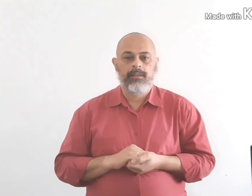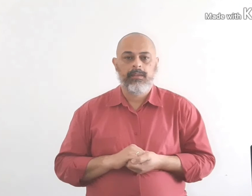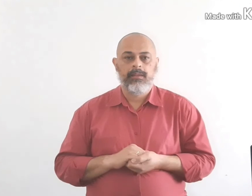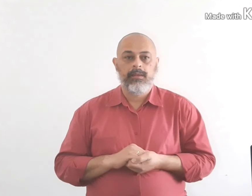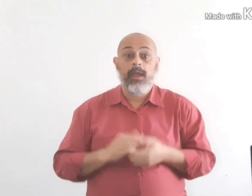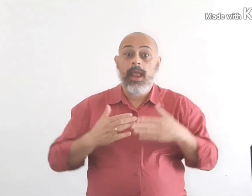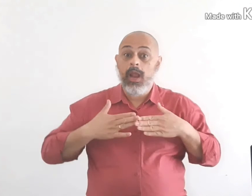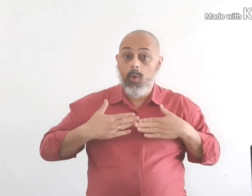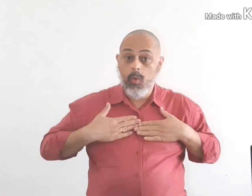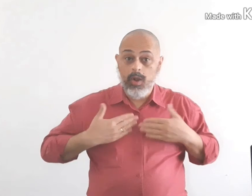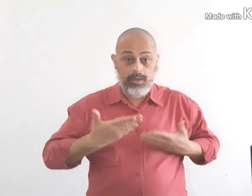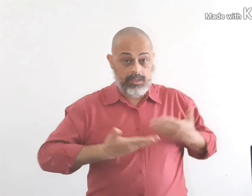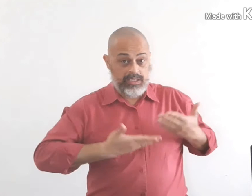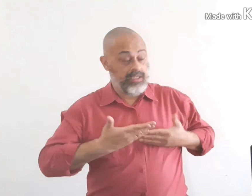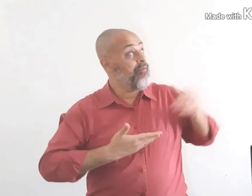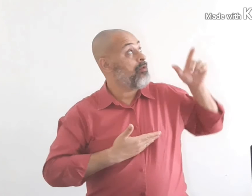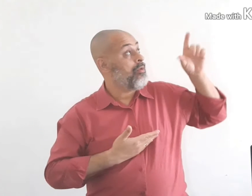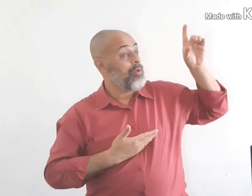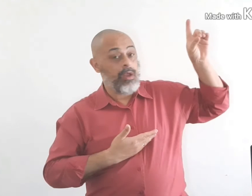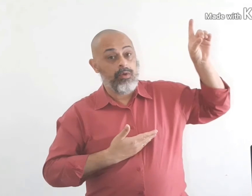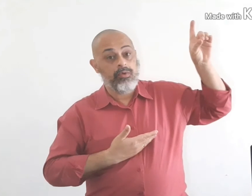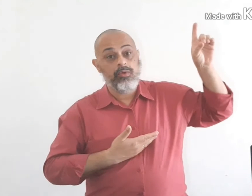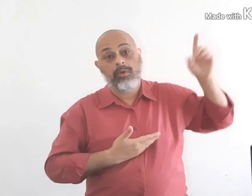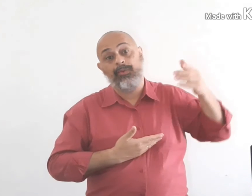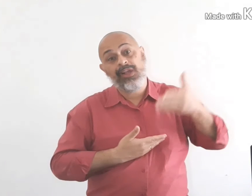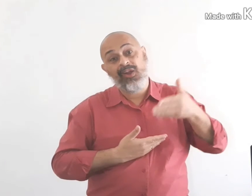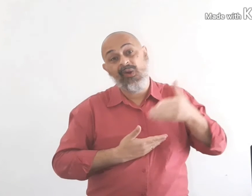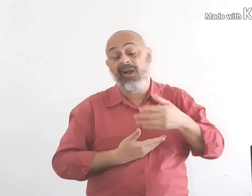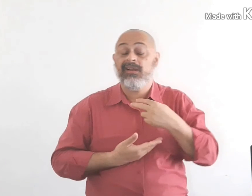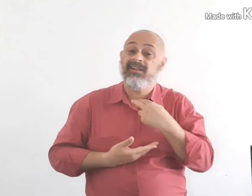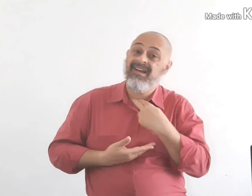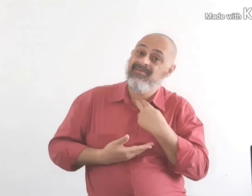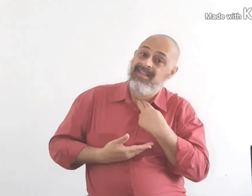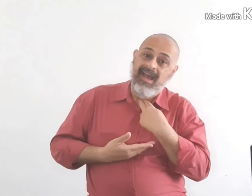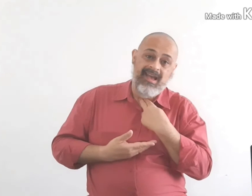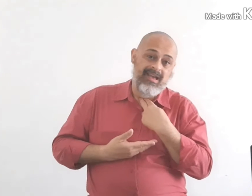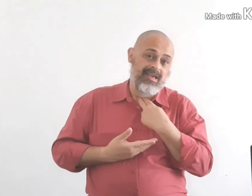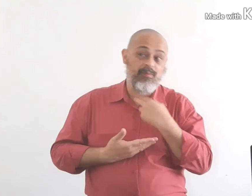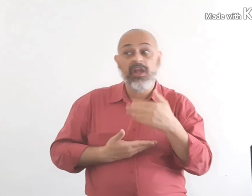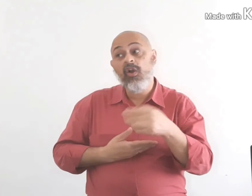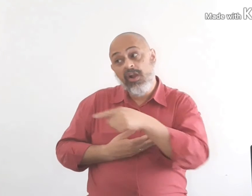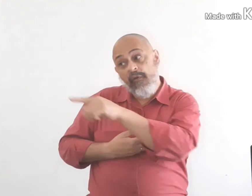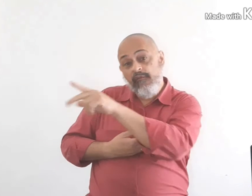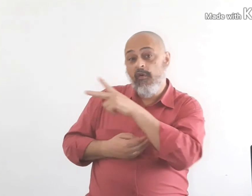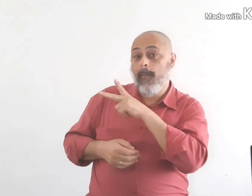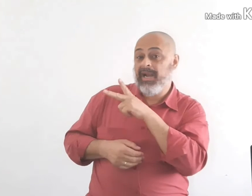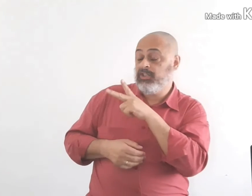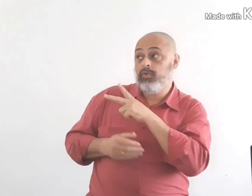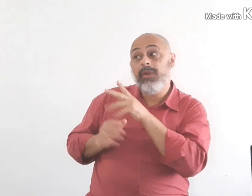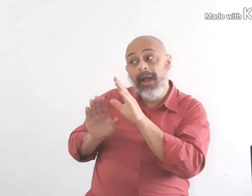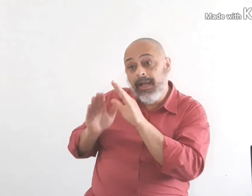Eu não trabalho para o Senhor, porque eu preciso agora resolver algumas questões. Isso são ídolos do